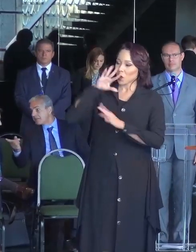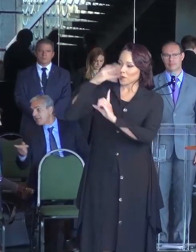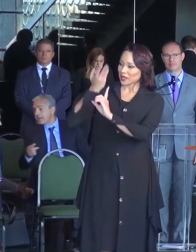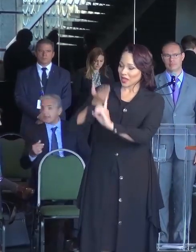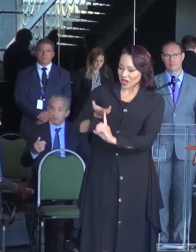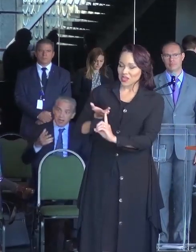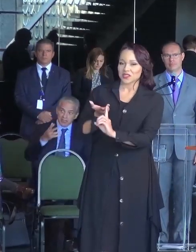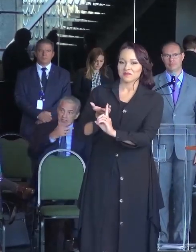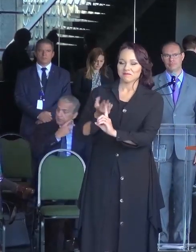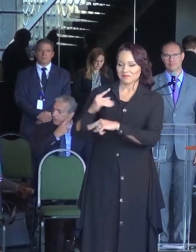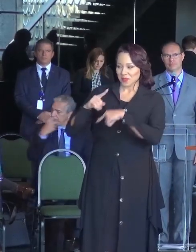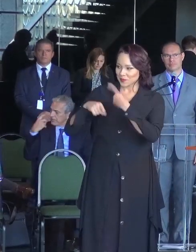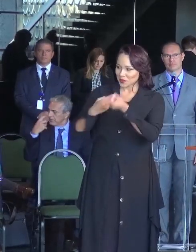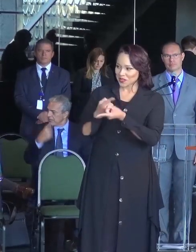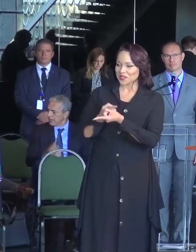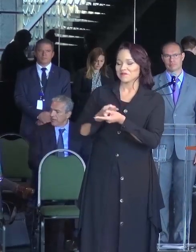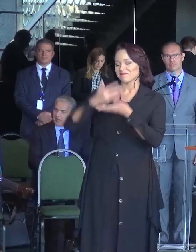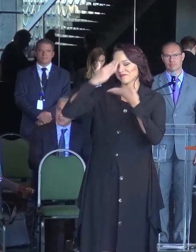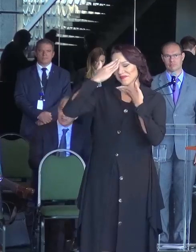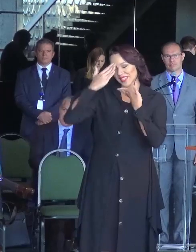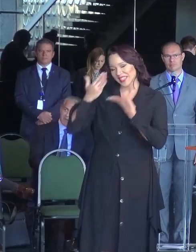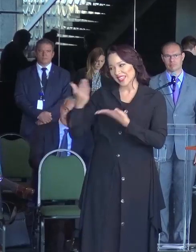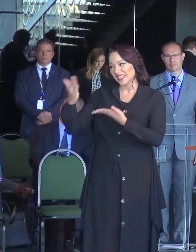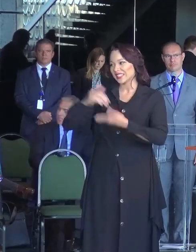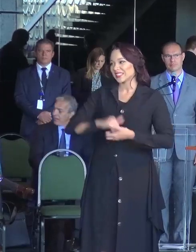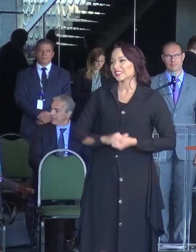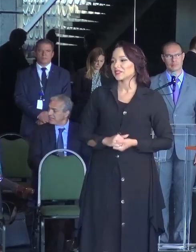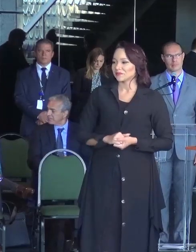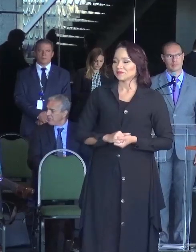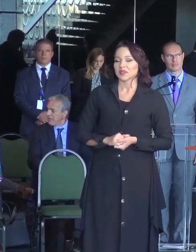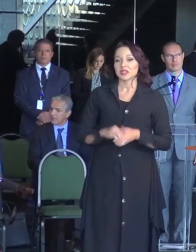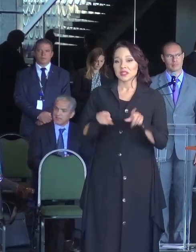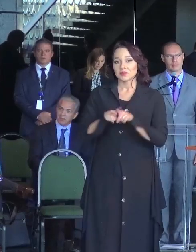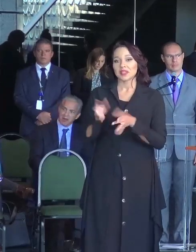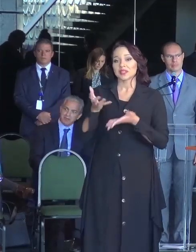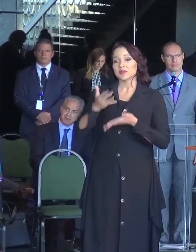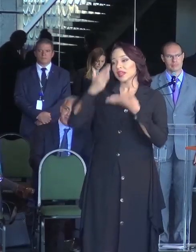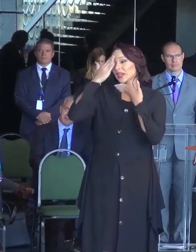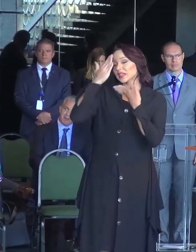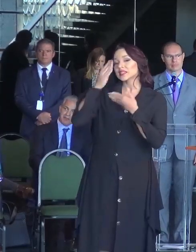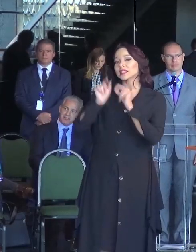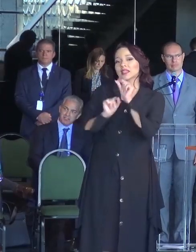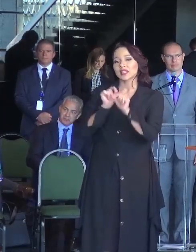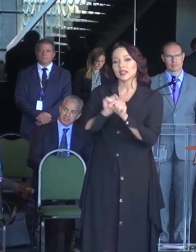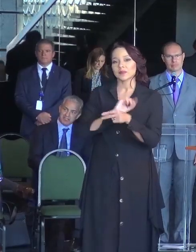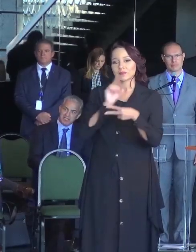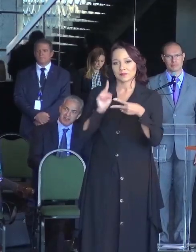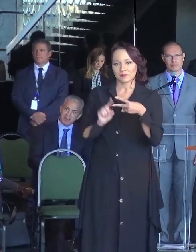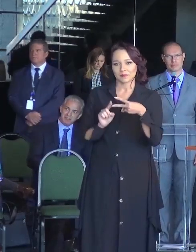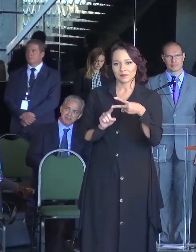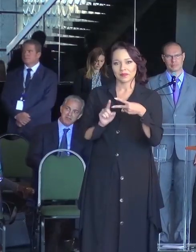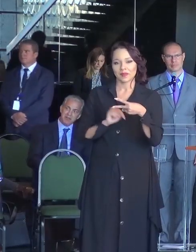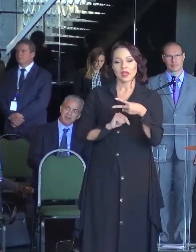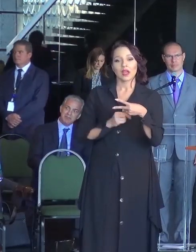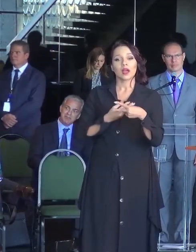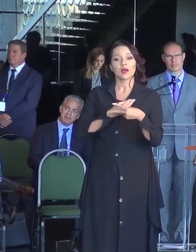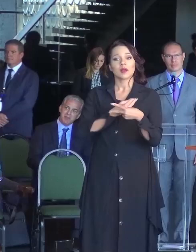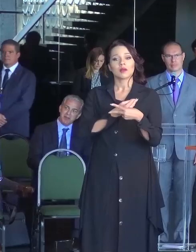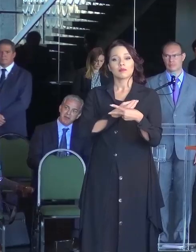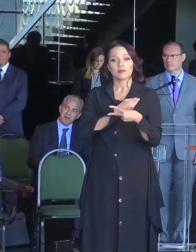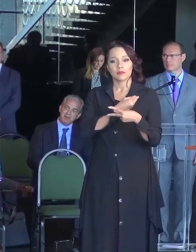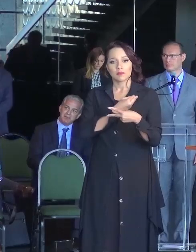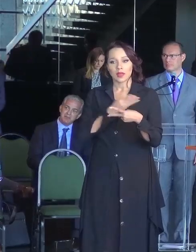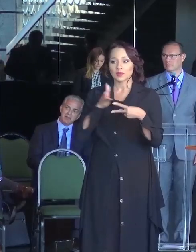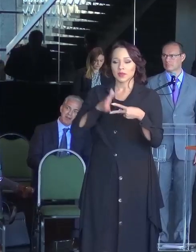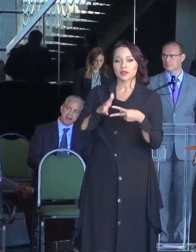homenageá-la daqui a um pouco. Muito obrigado. Nós também queremos agradecer a presença do